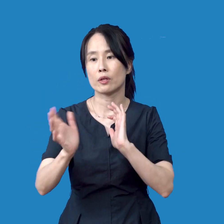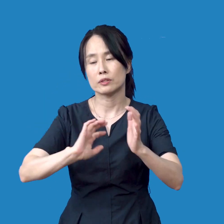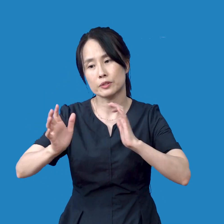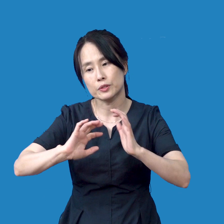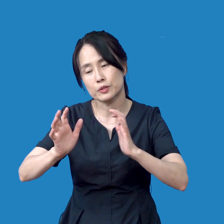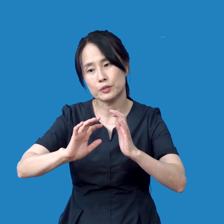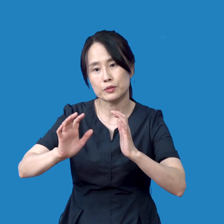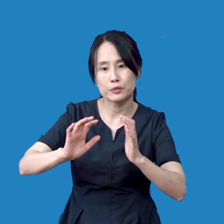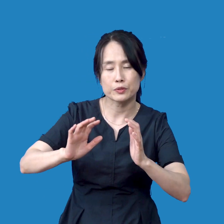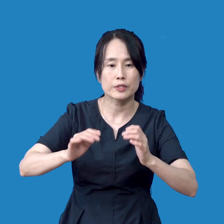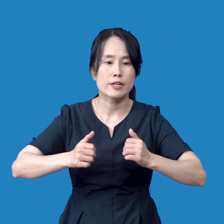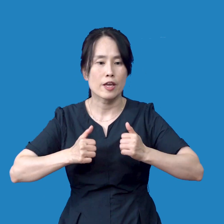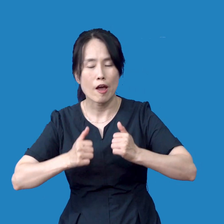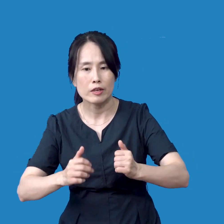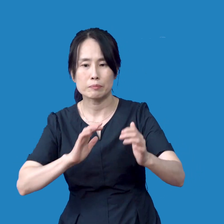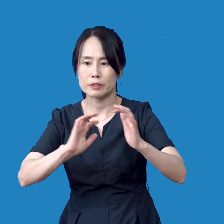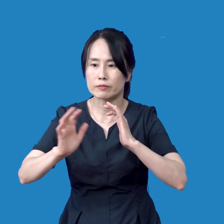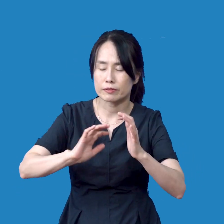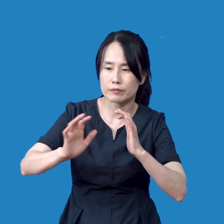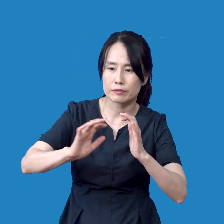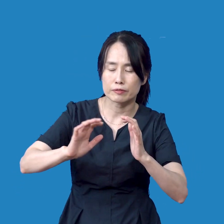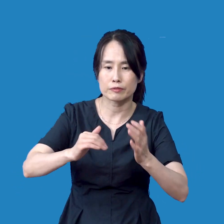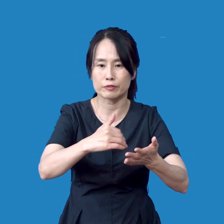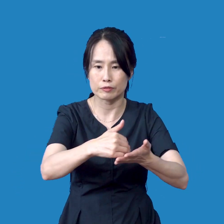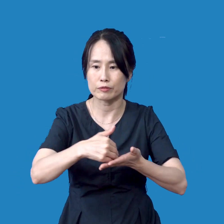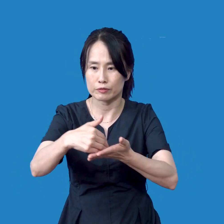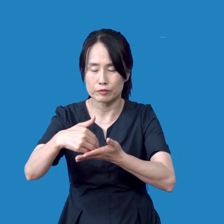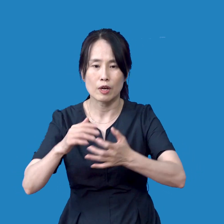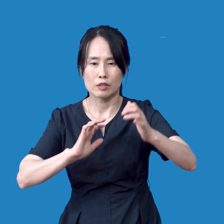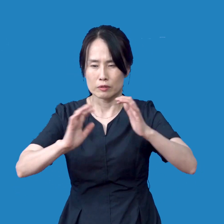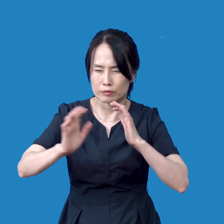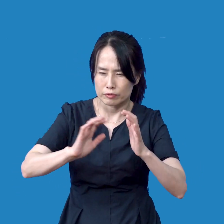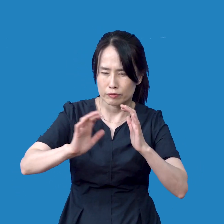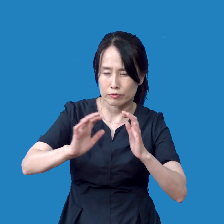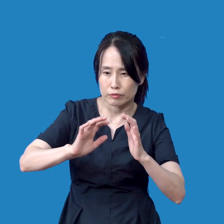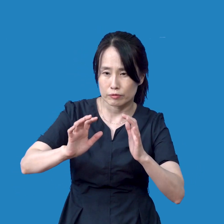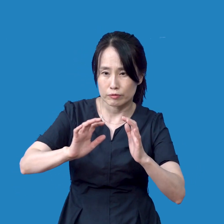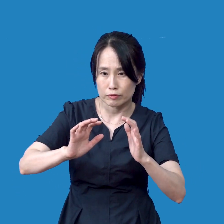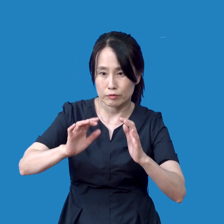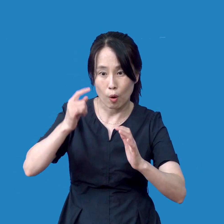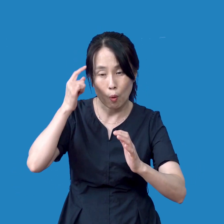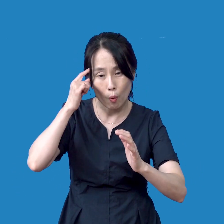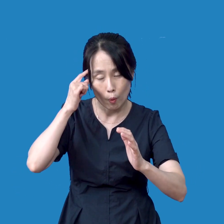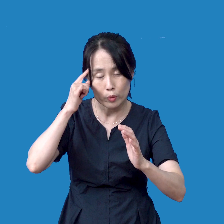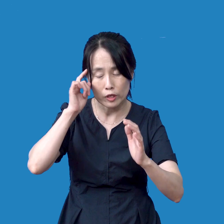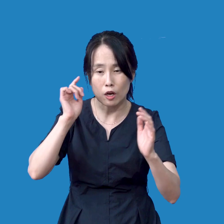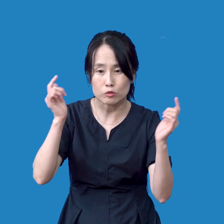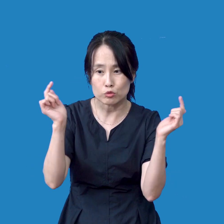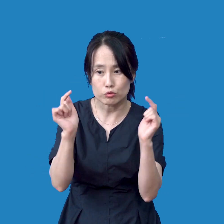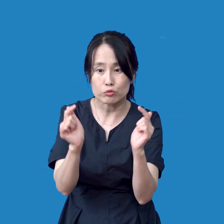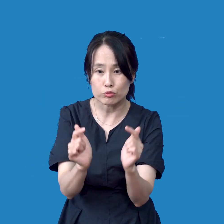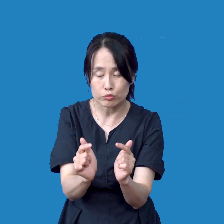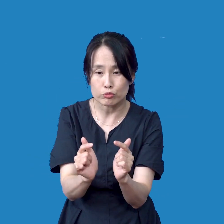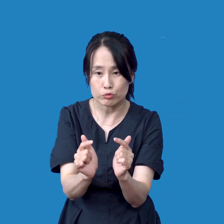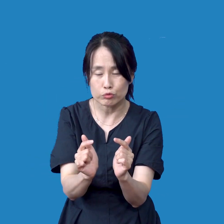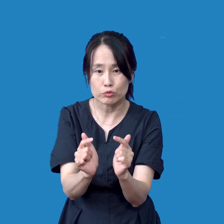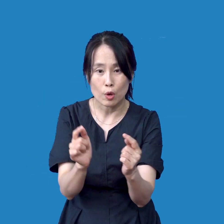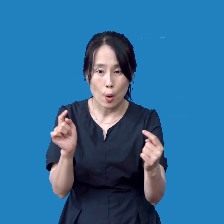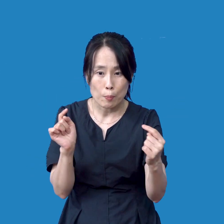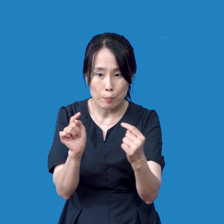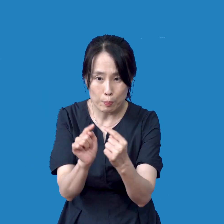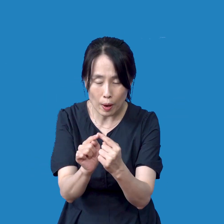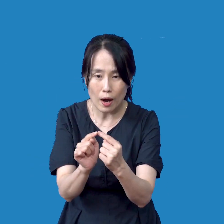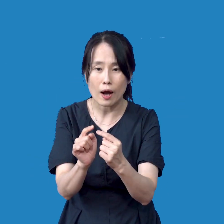그래서 열심히 토론하고 토의하는 가운데 점점 가장 좋은 그런 방안이